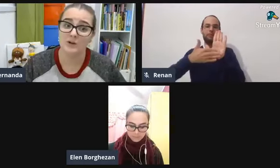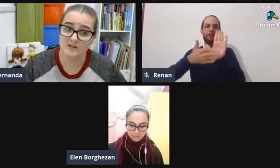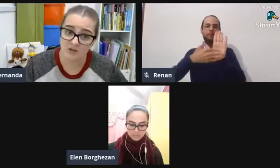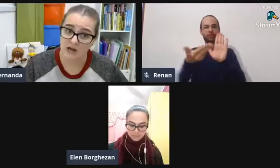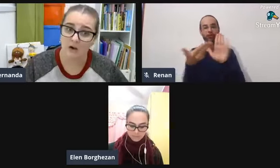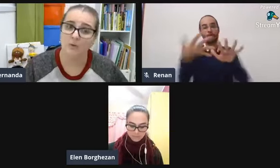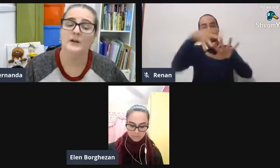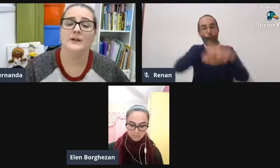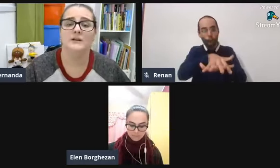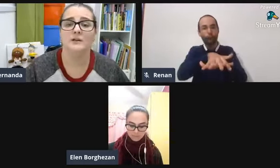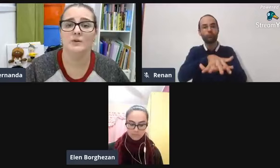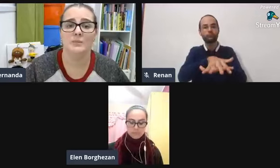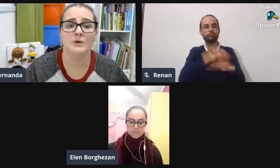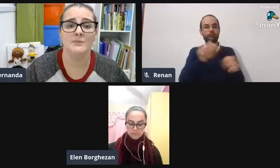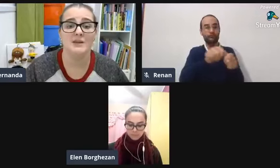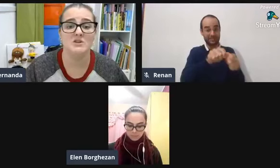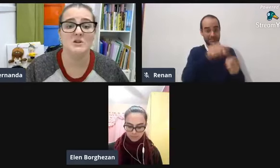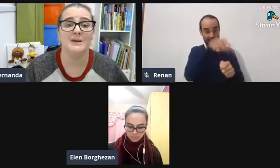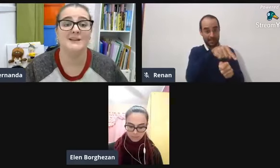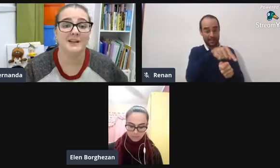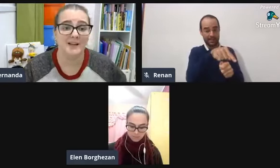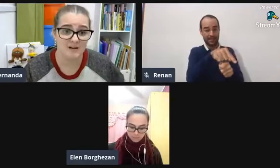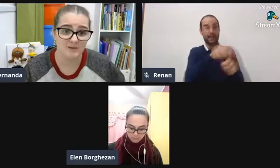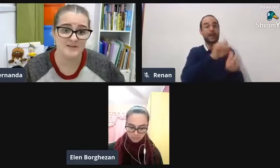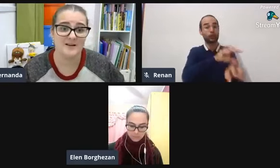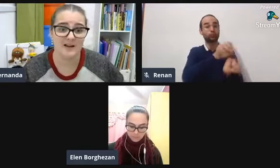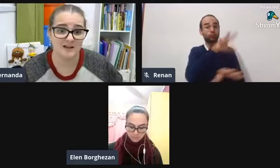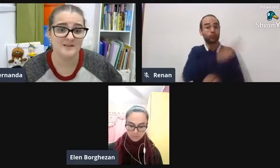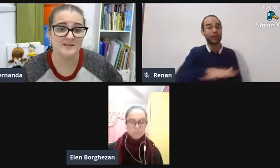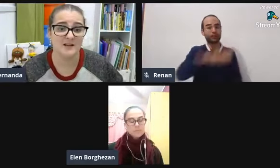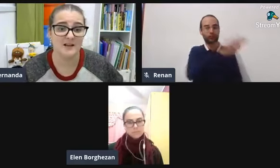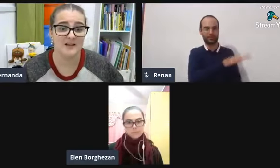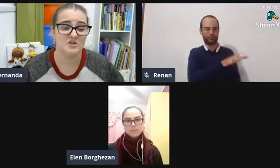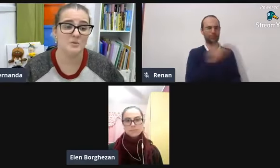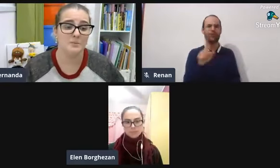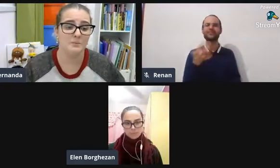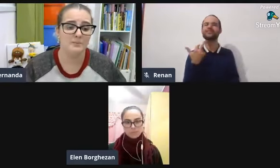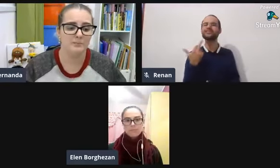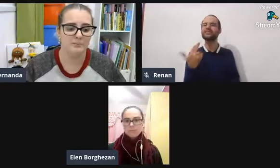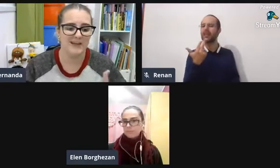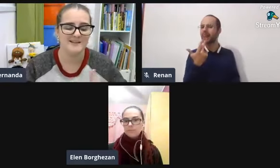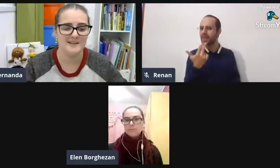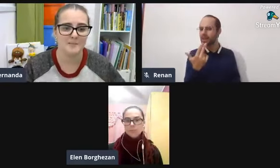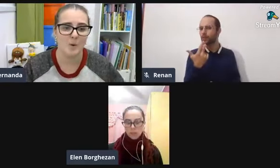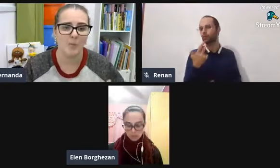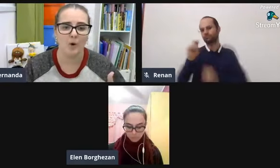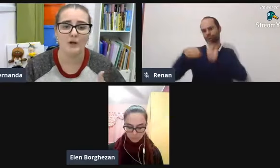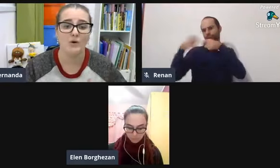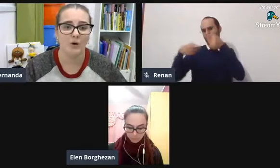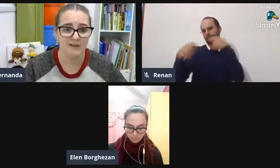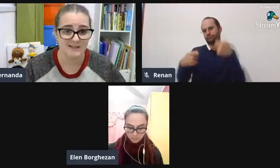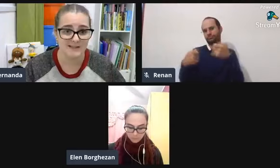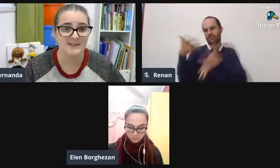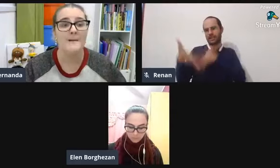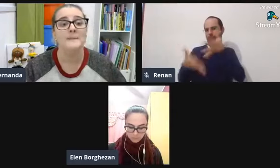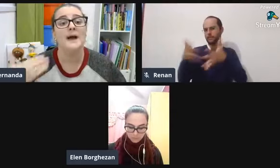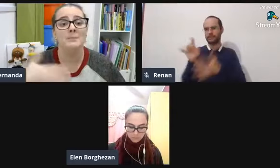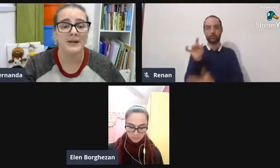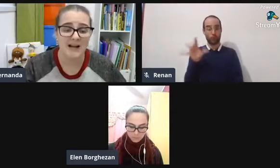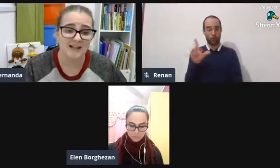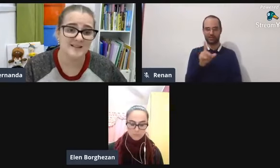contexto educacional. Então, não é puramente aprender a língua de sinais, né? A gente pensa e propõe